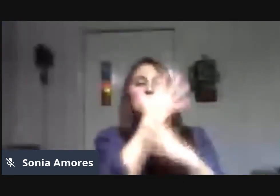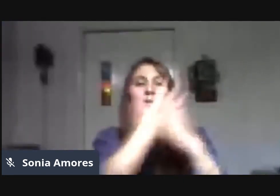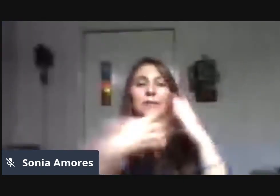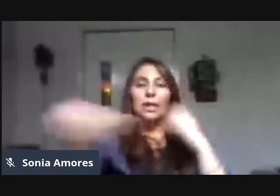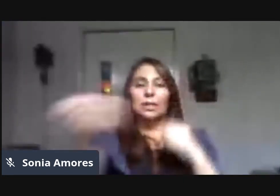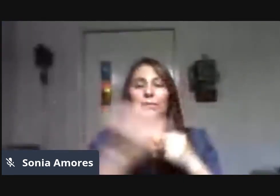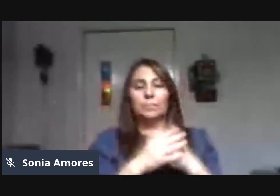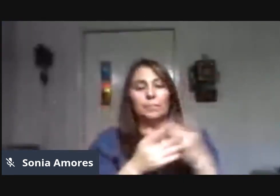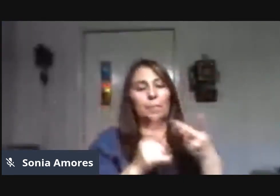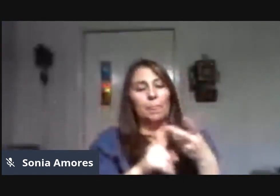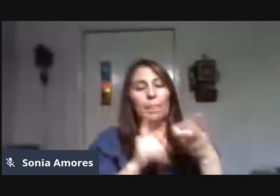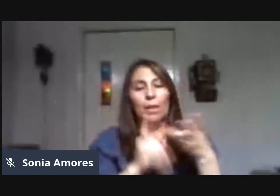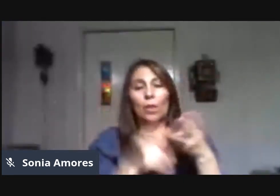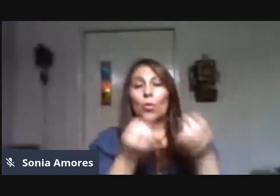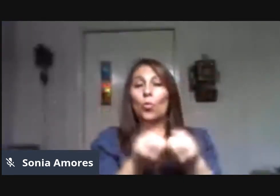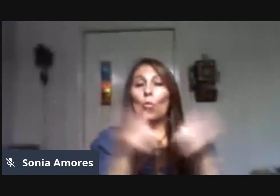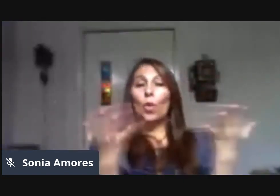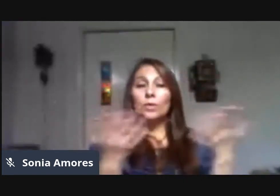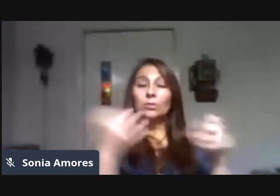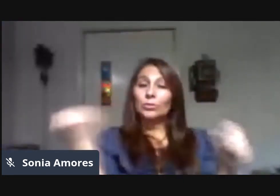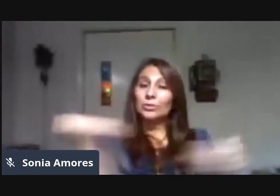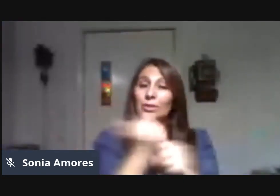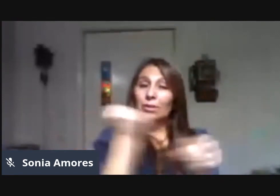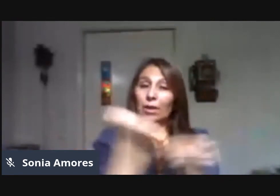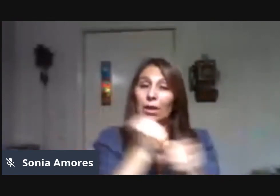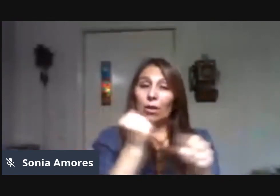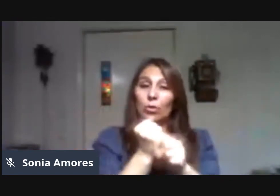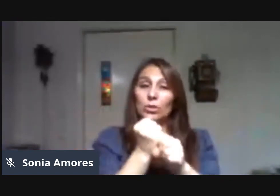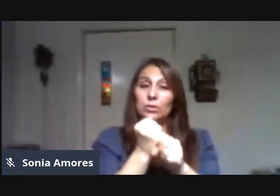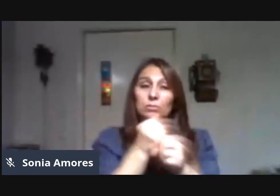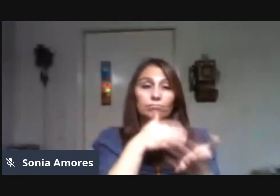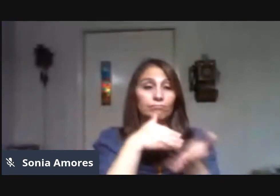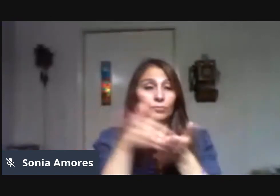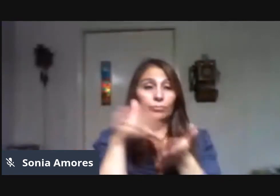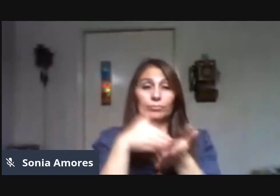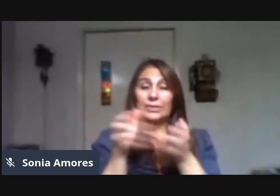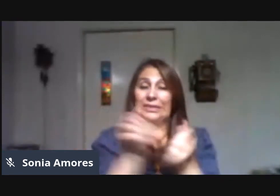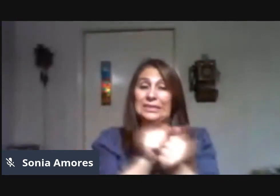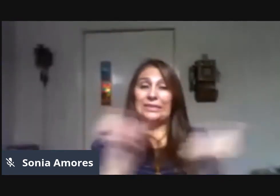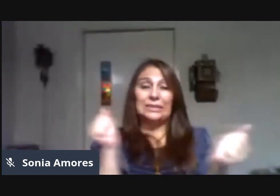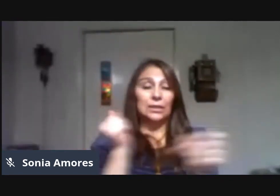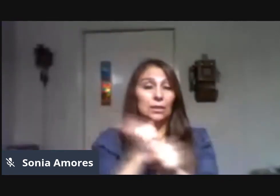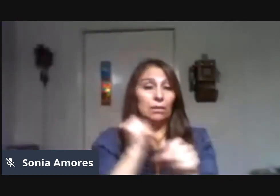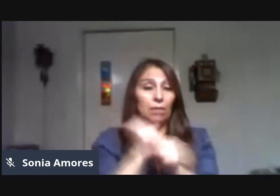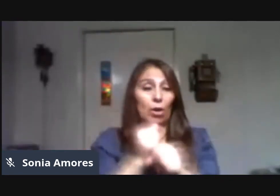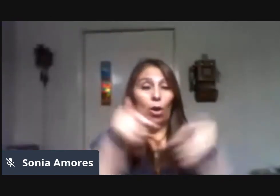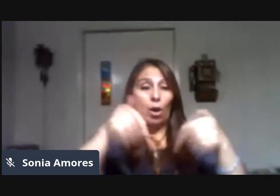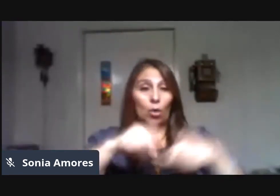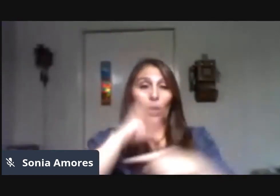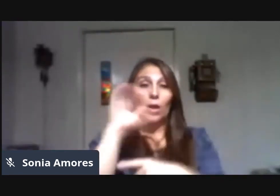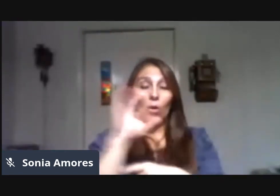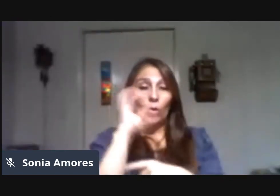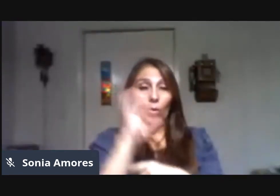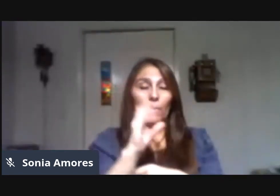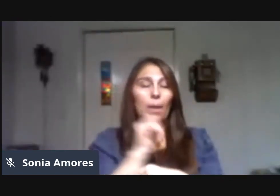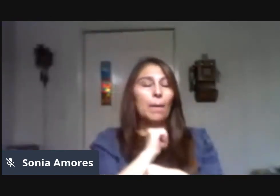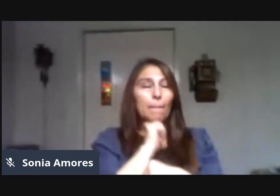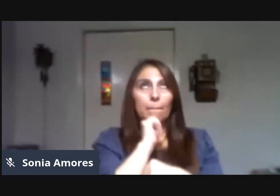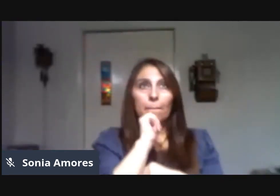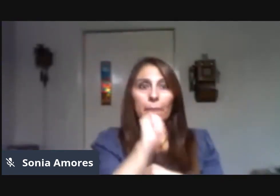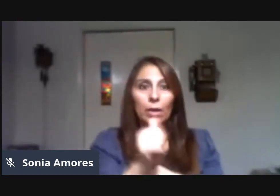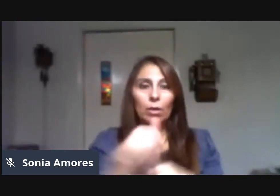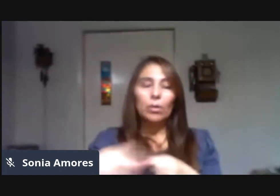desempleados están en el mundo y tenemos también en Colombia? Y la condición de la pandemia lo que ha generado